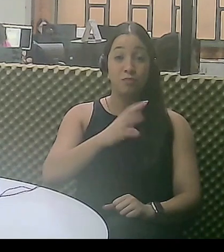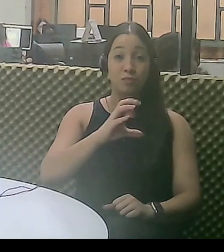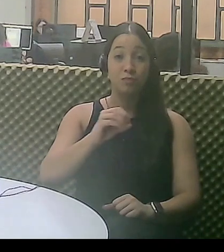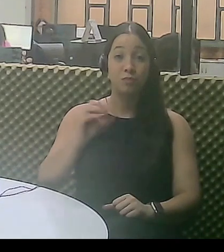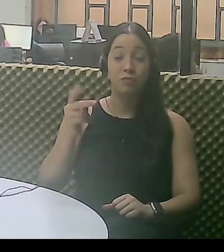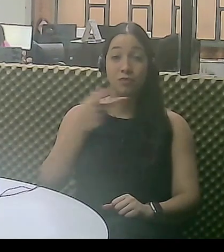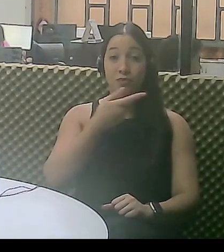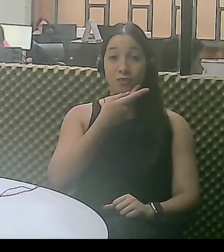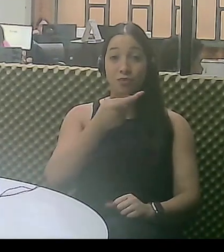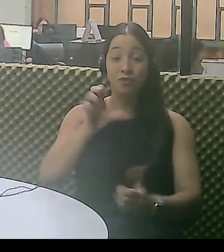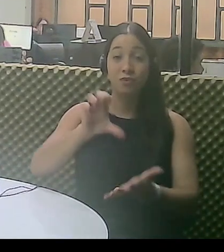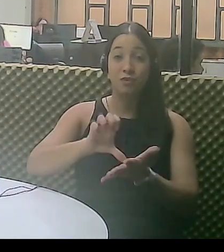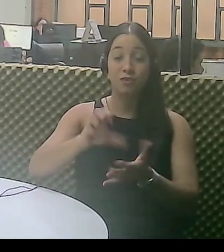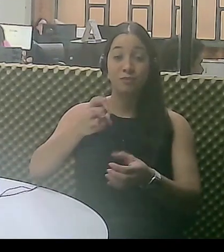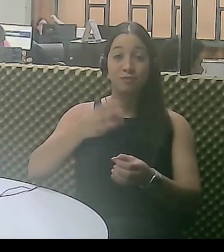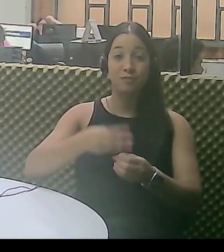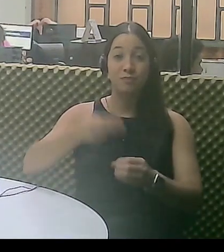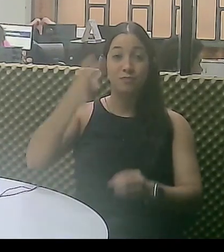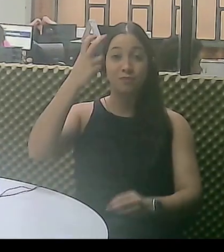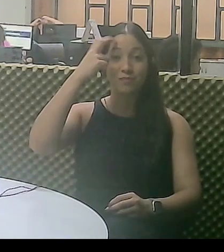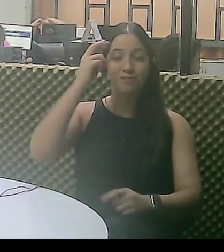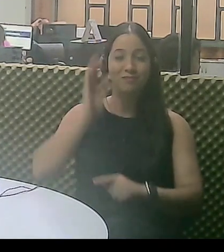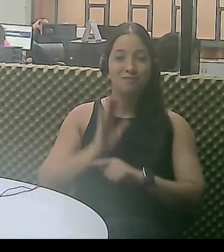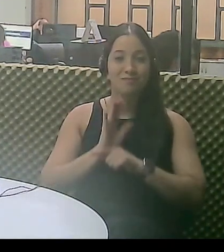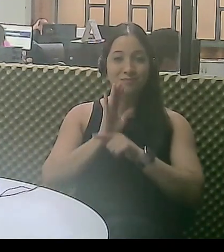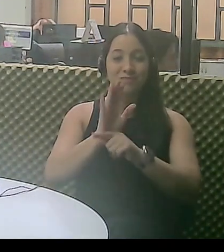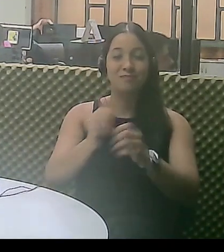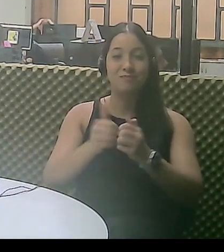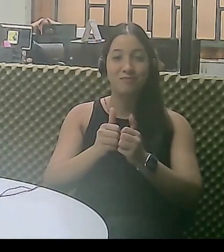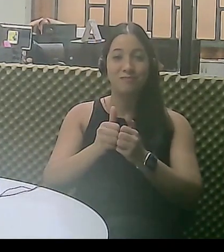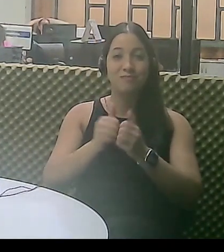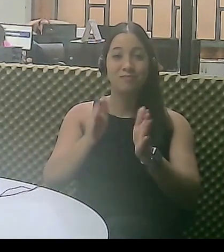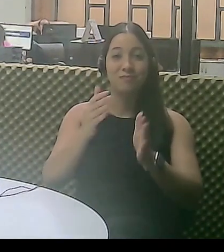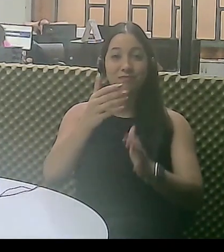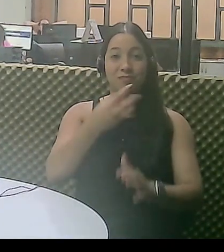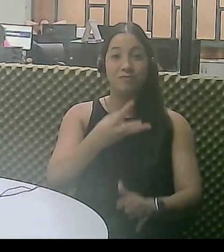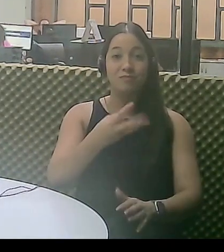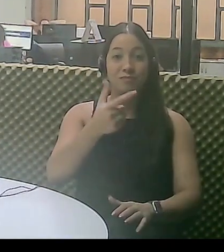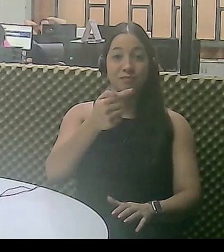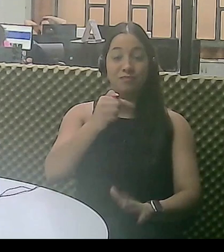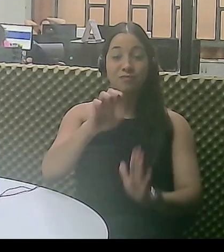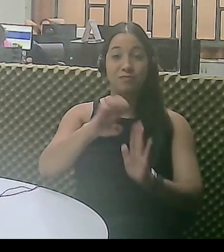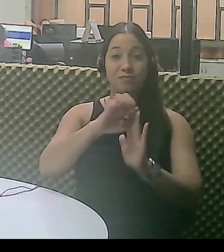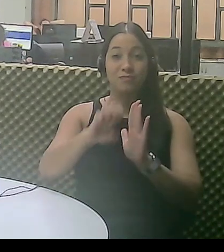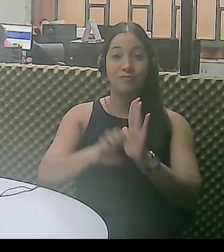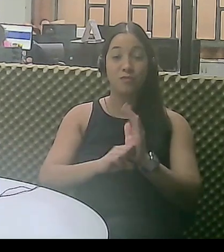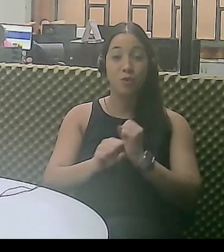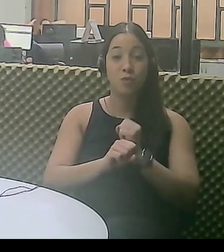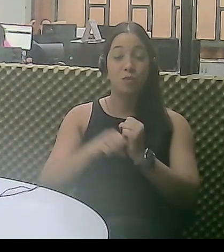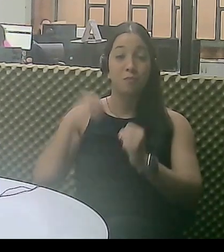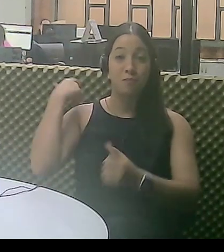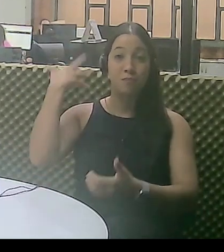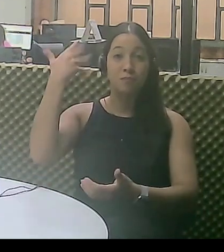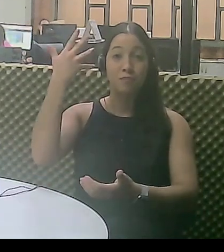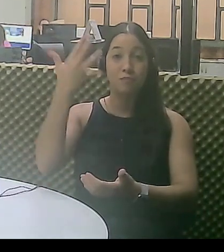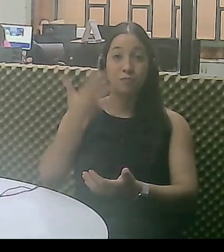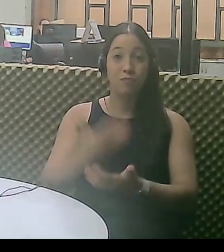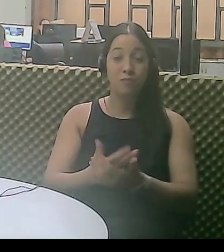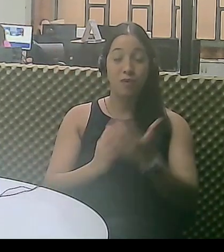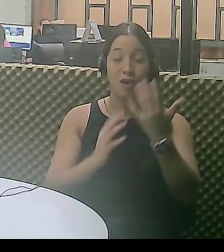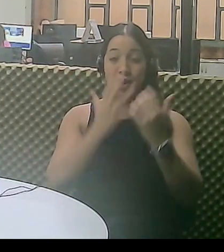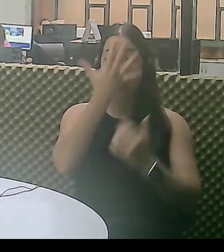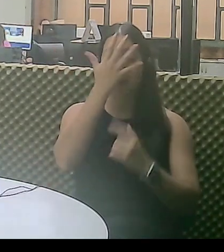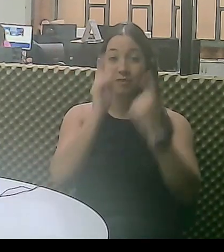visitantes, o Centro Municipal de Cultura contribuiu com a abertura de 35 editais ao longo do ano, como a realização do